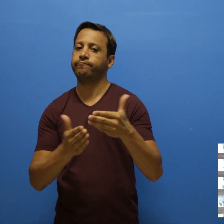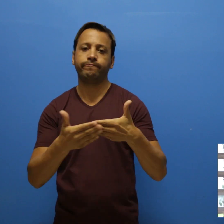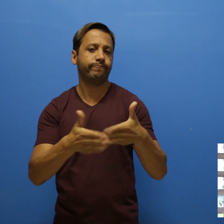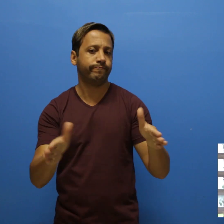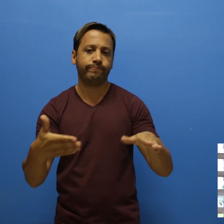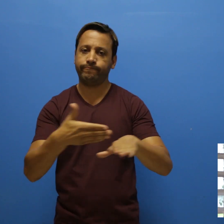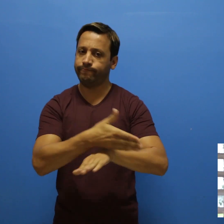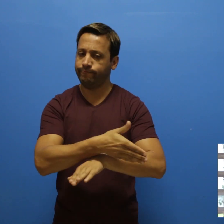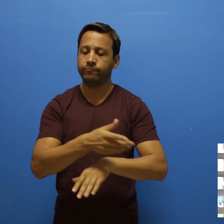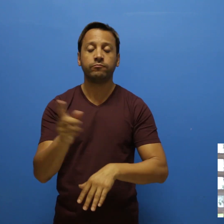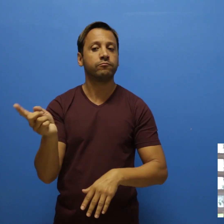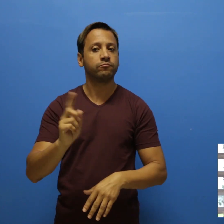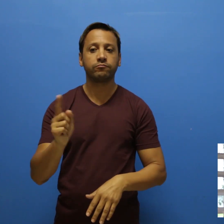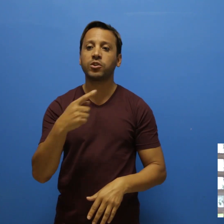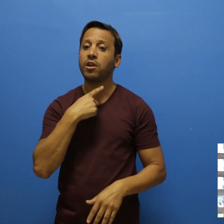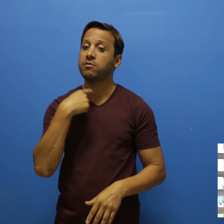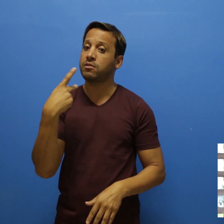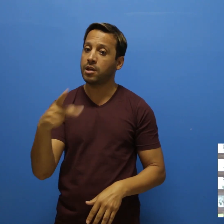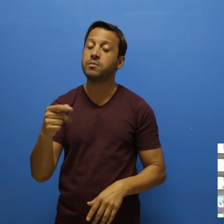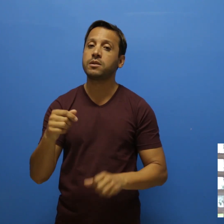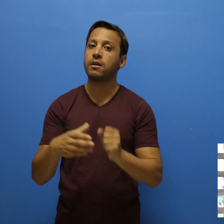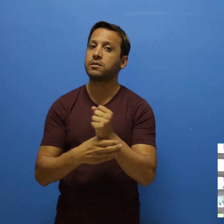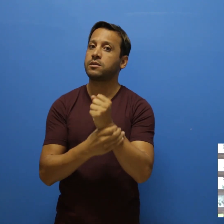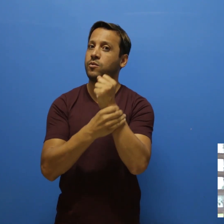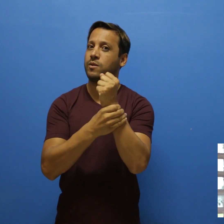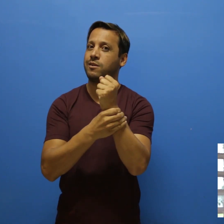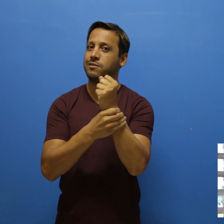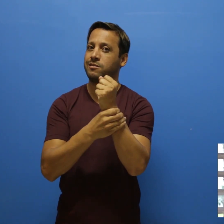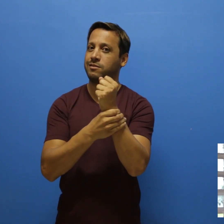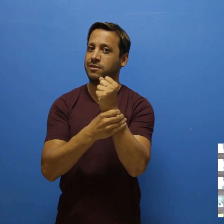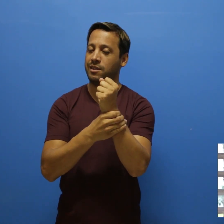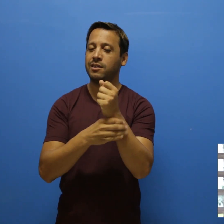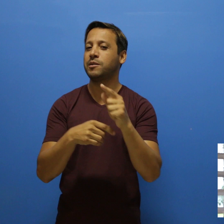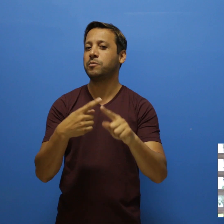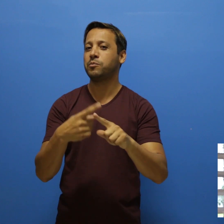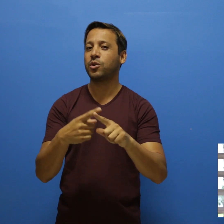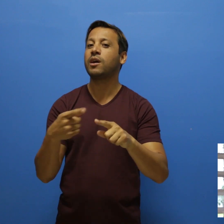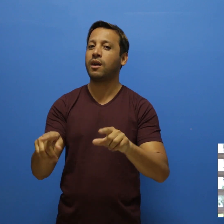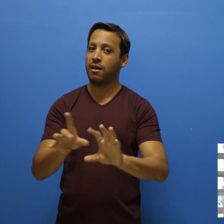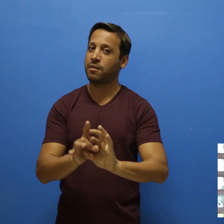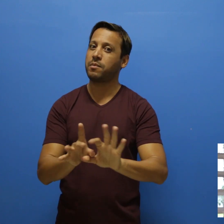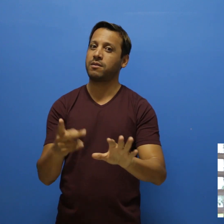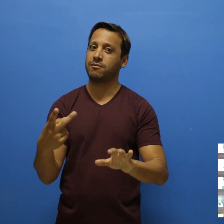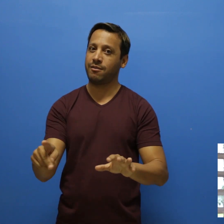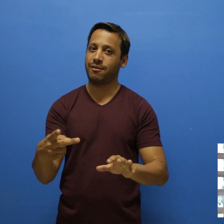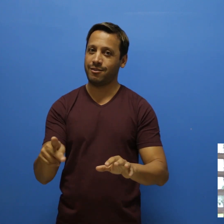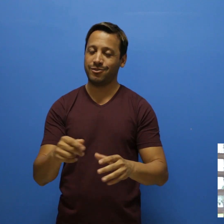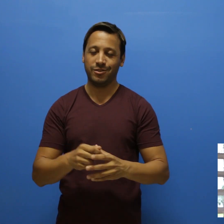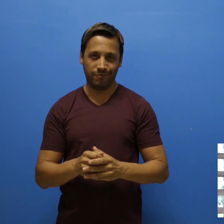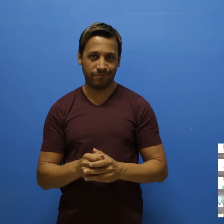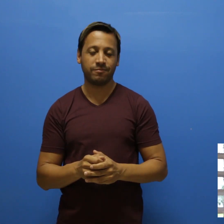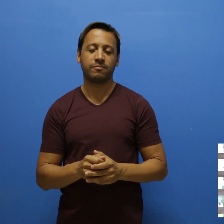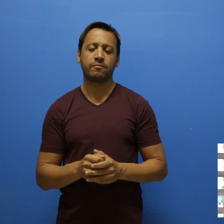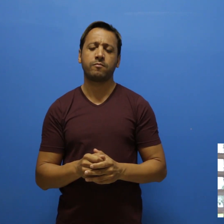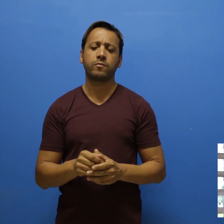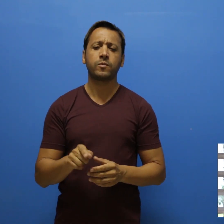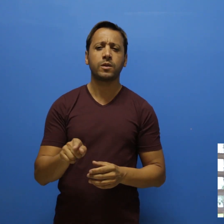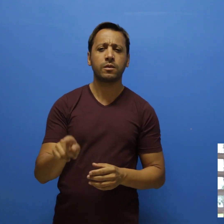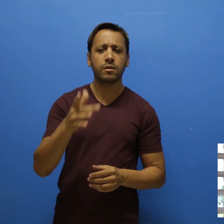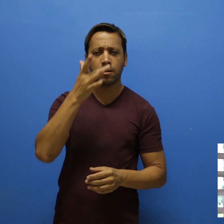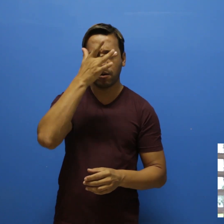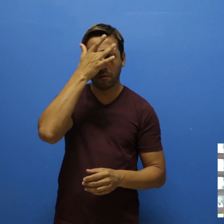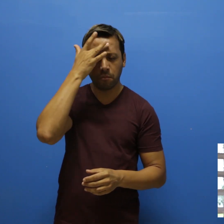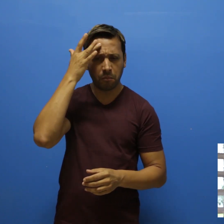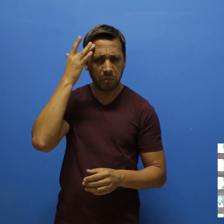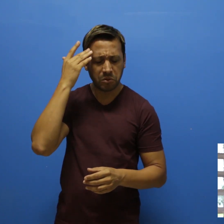também salvaguardas para essa liberdade. A mera possibilidade de que ele sofra interferência arbitrária de